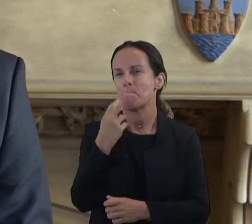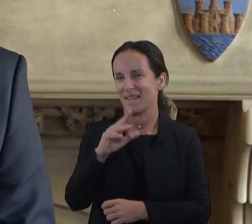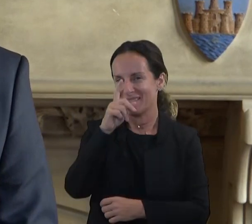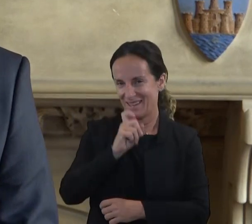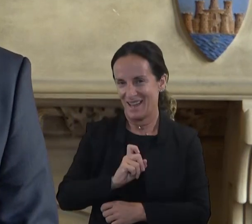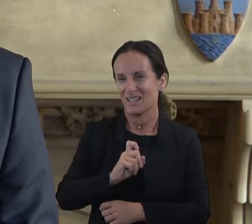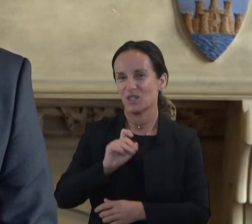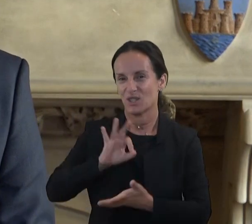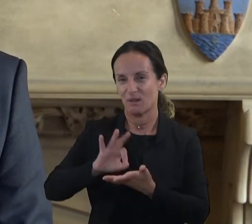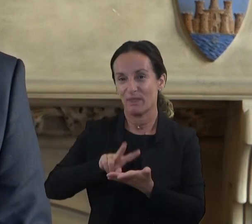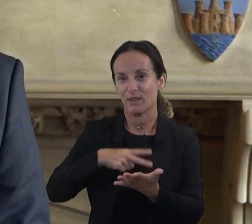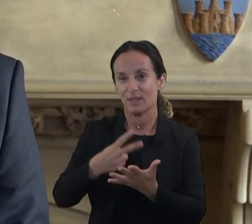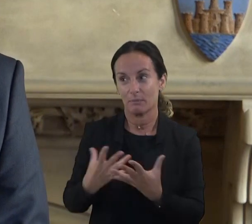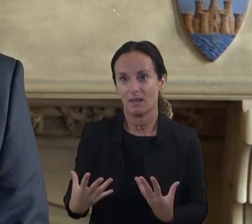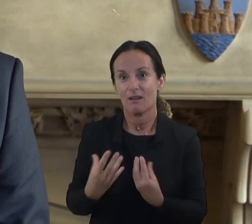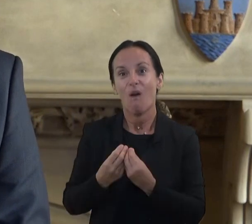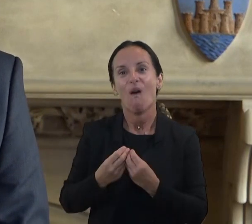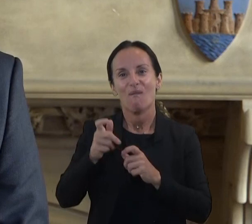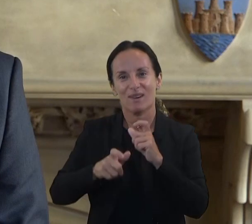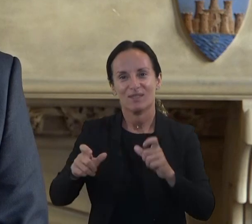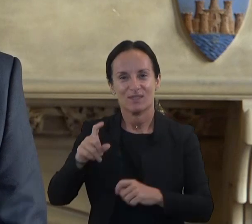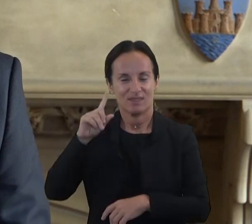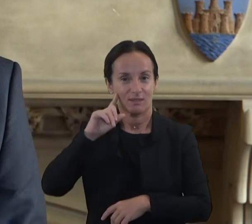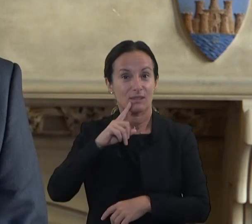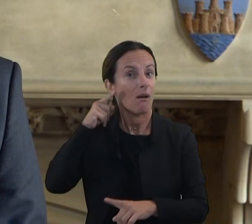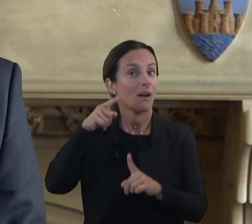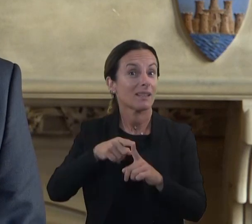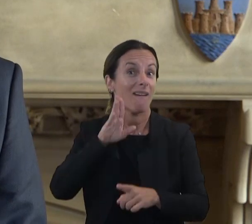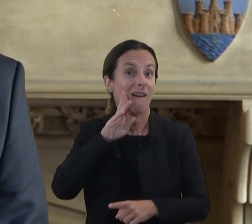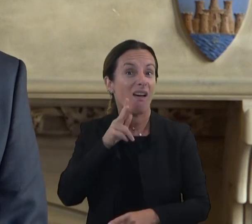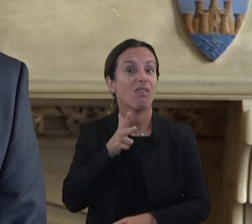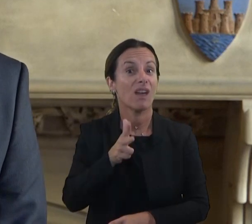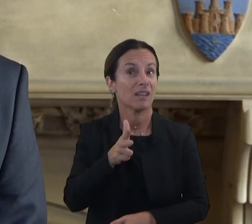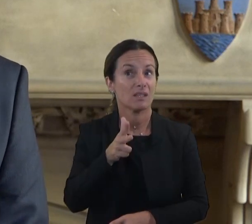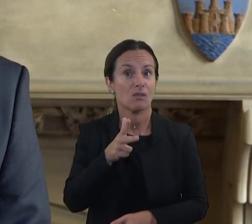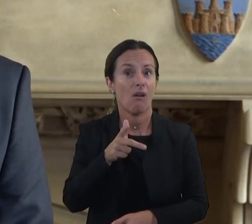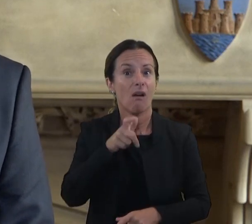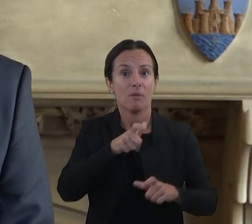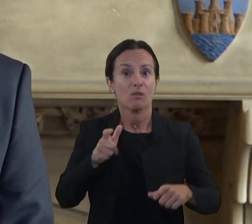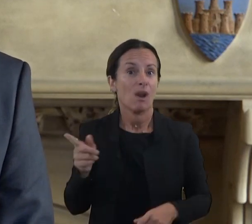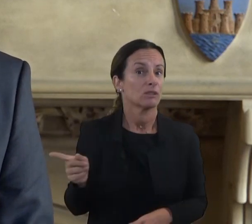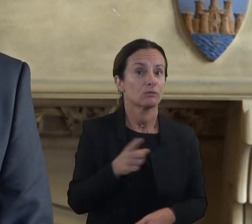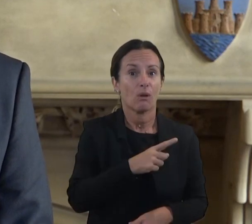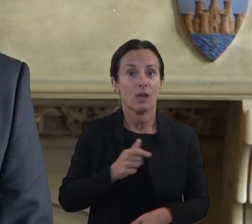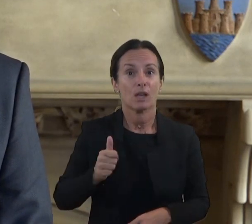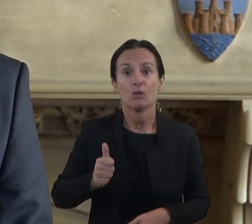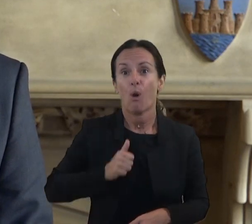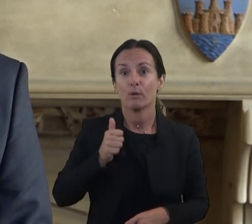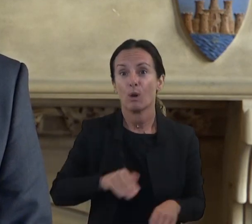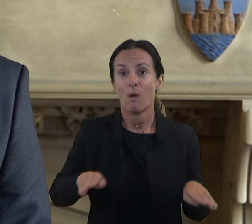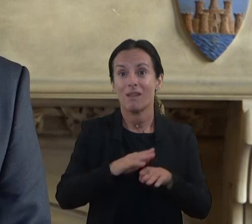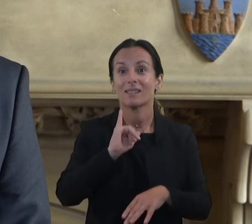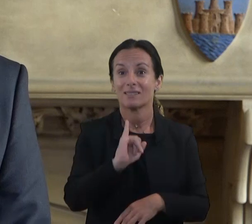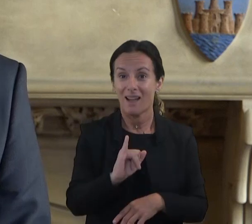años al lado de las personas sordas, para precisamente garantizar ese derecho que tenemos todas las personas a tener las